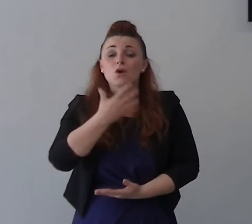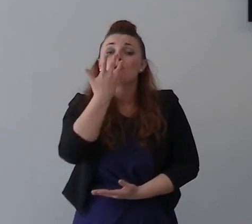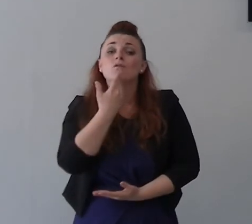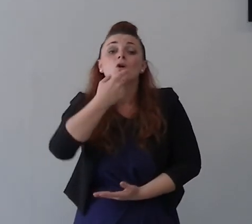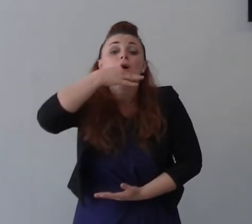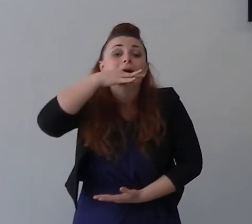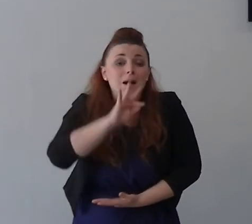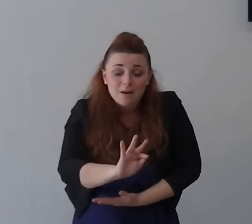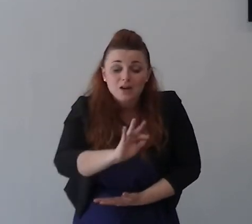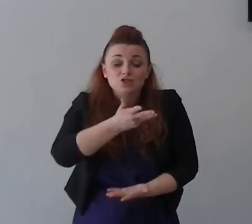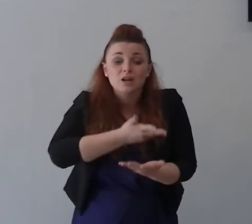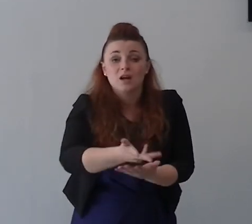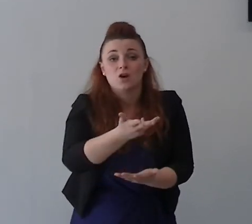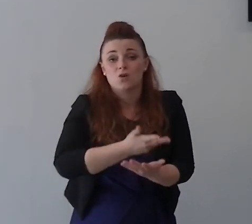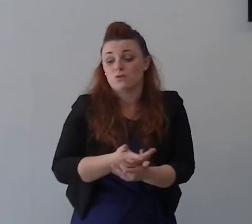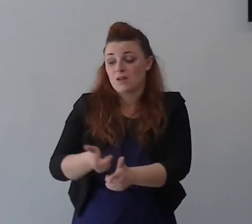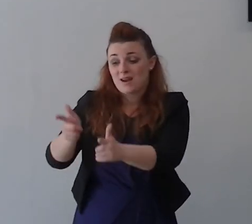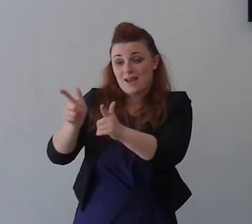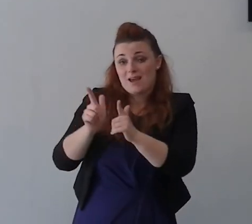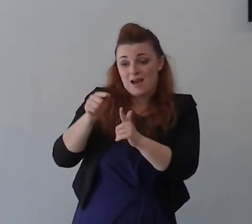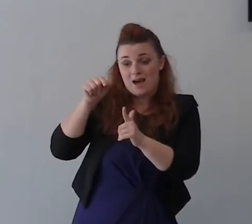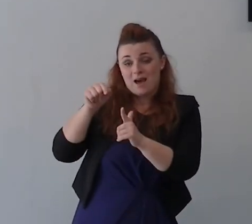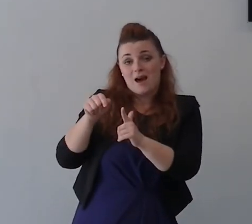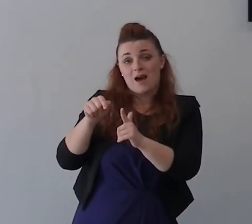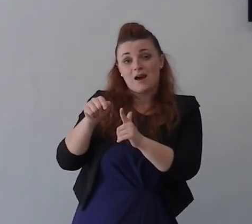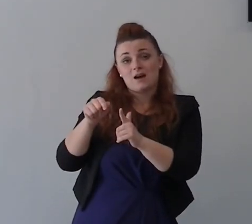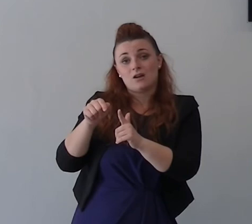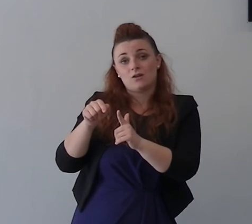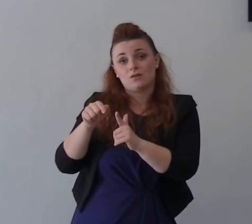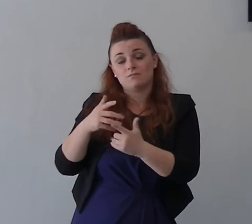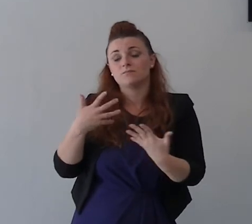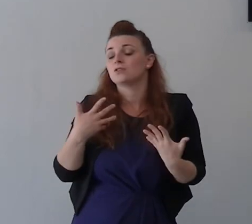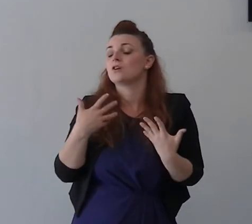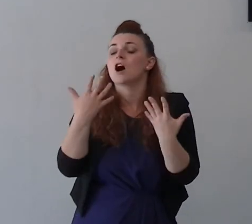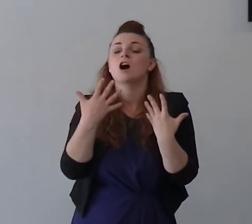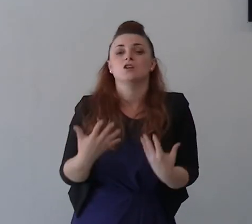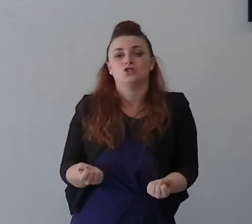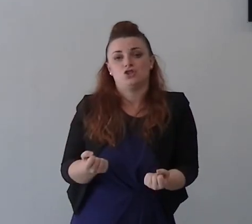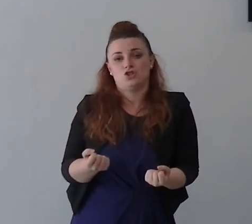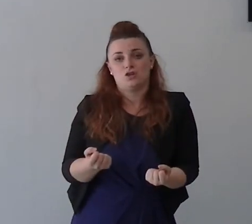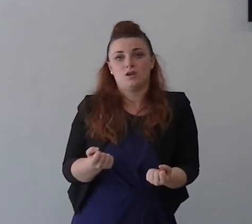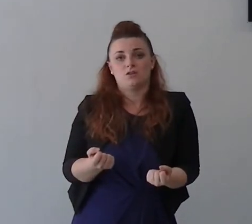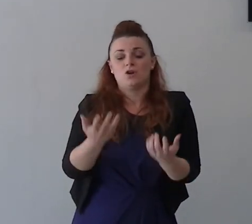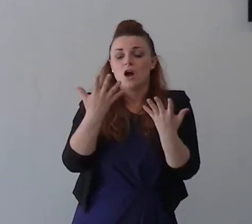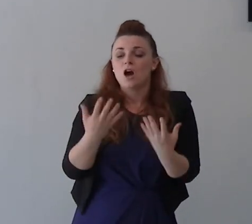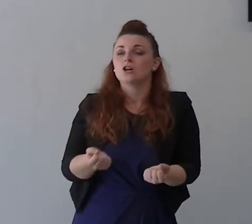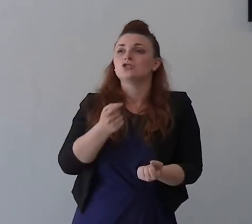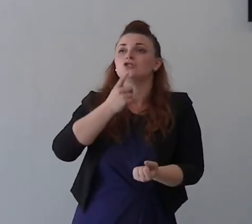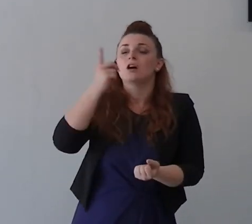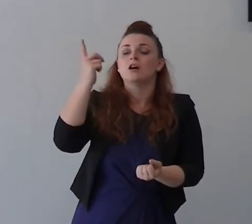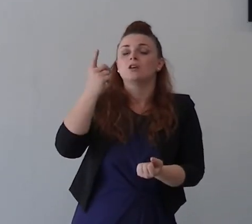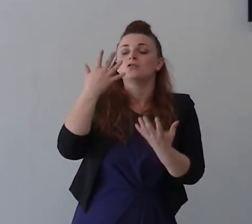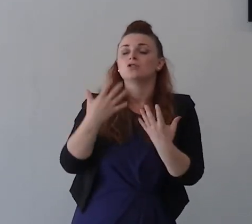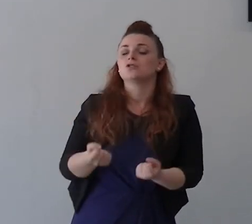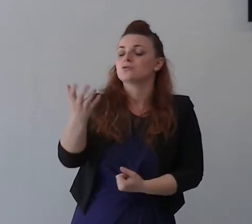tuo dono. Io lo accetto, Signore Gesù. Accetto la tua salvezza, accetto le tue mani curate e voglio ricordarmi di